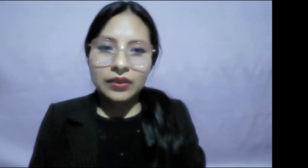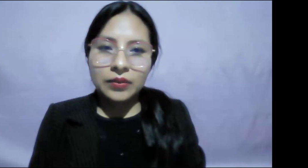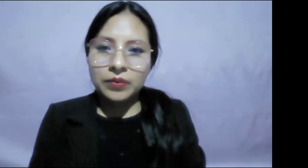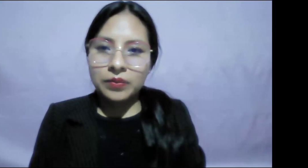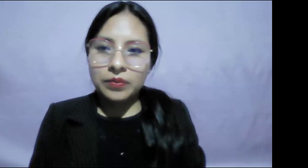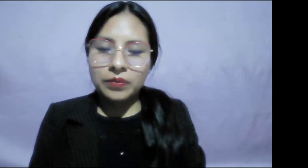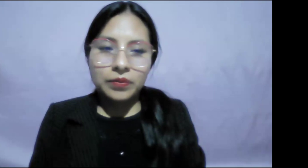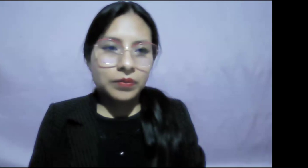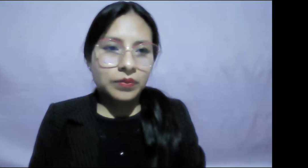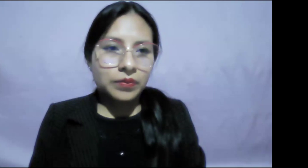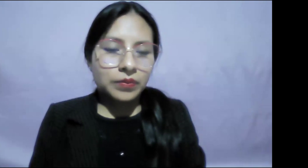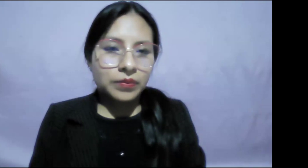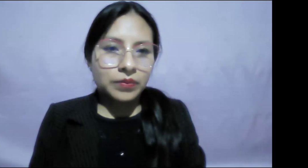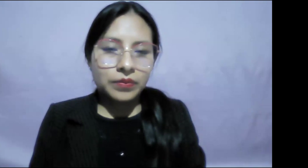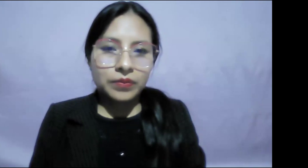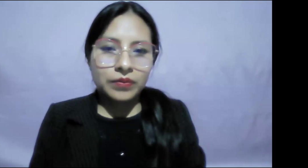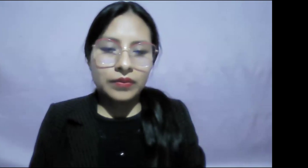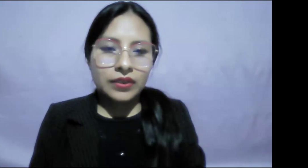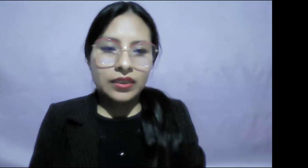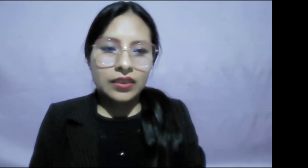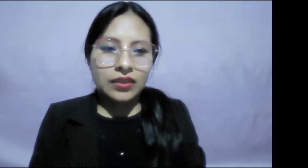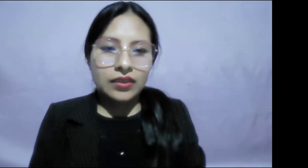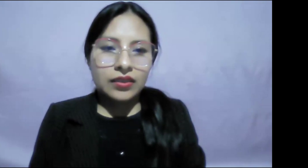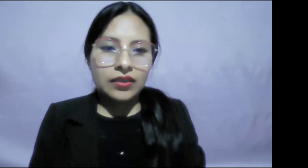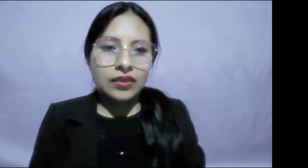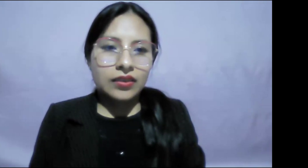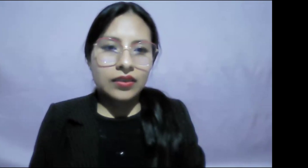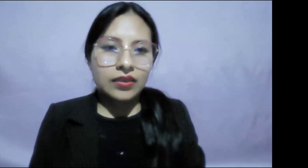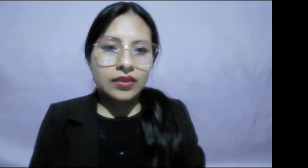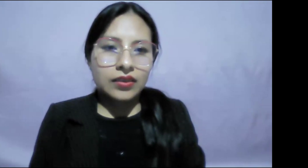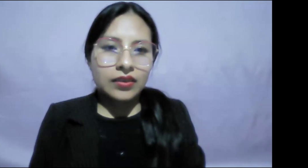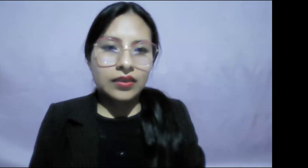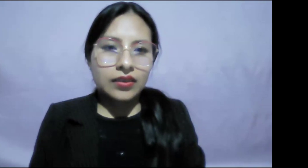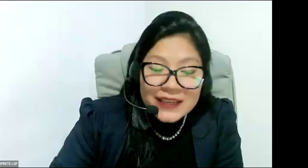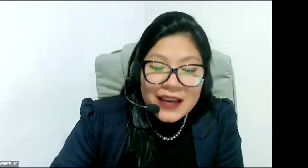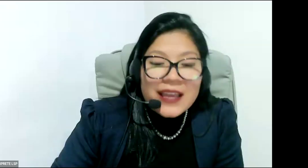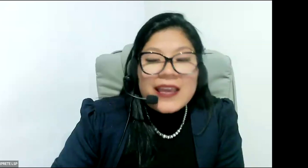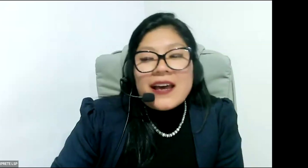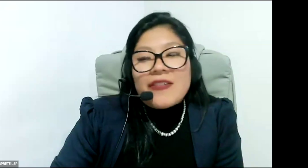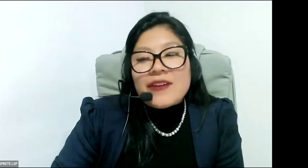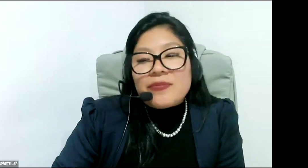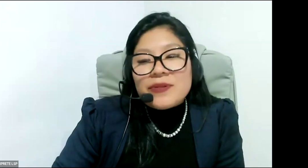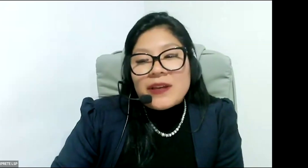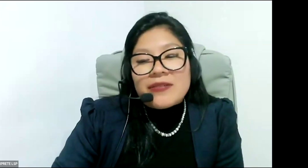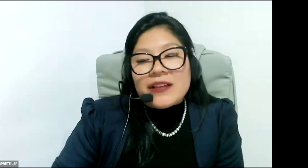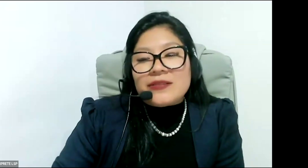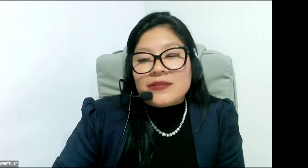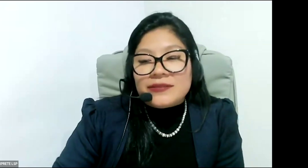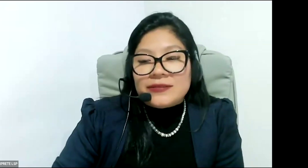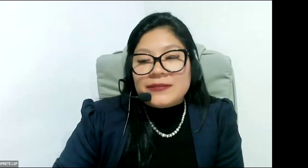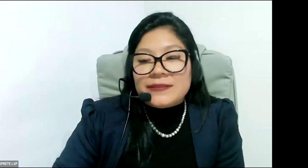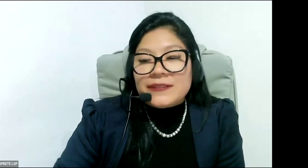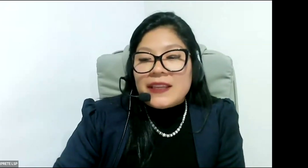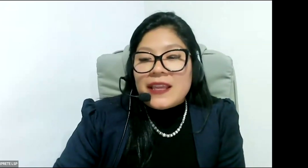haciendo háganlo por favor Ah porque de esa manera pueden practicar Guadalupe nuestra pequeña a ver piura